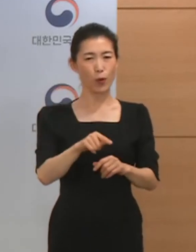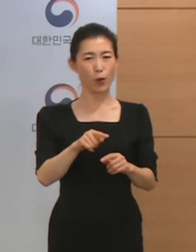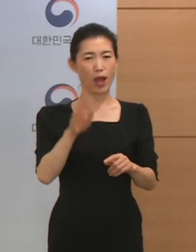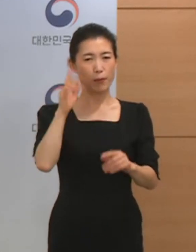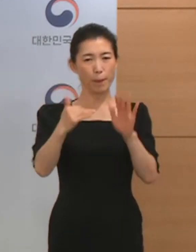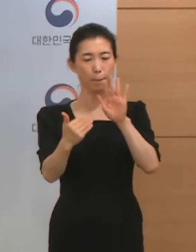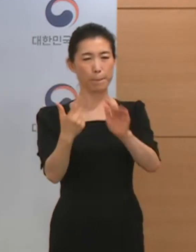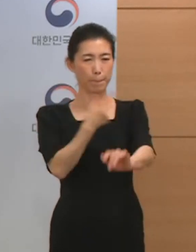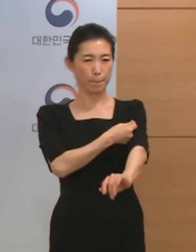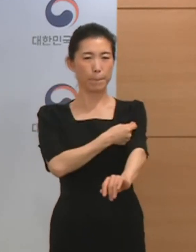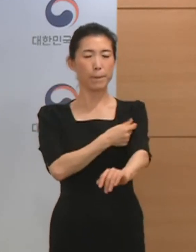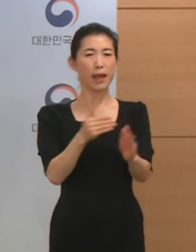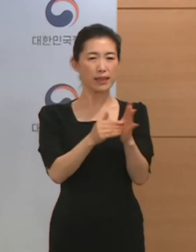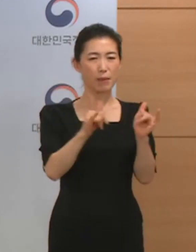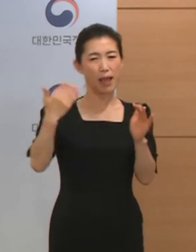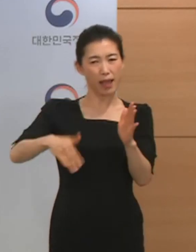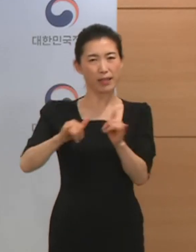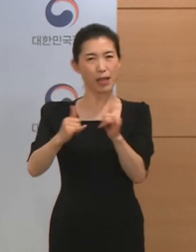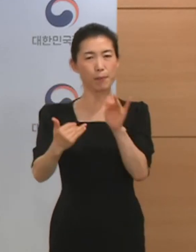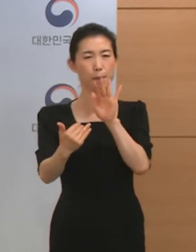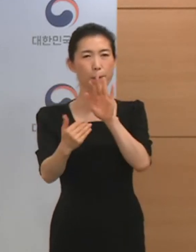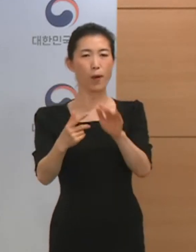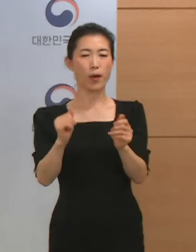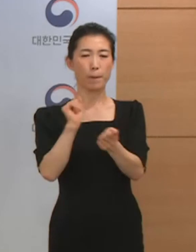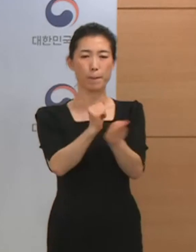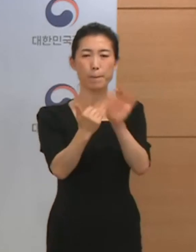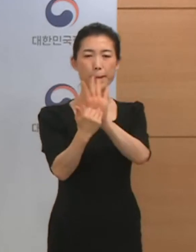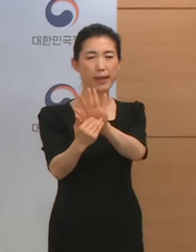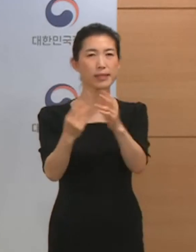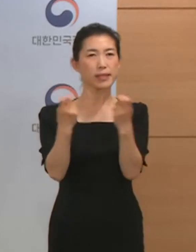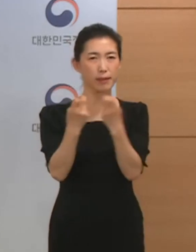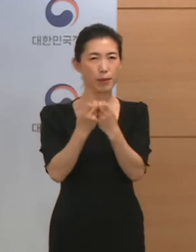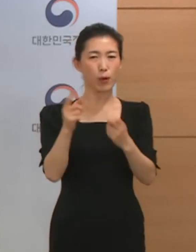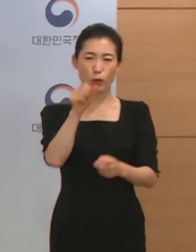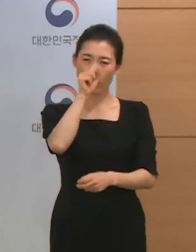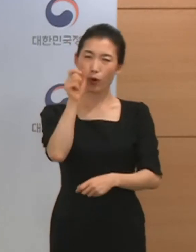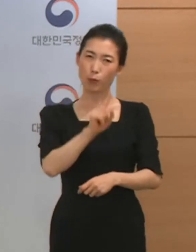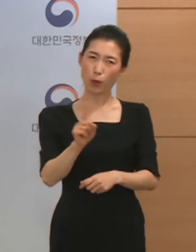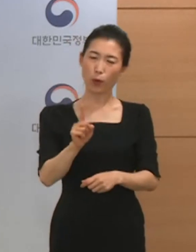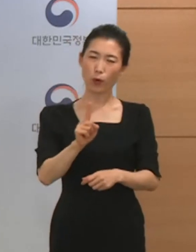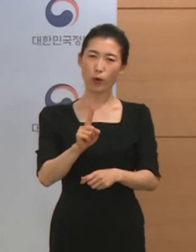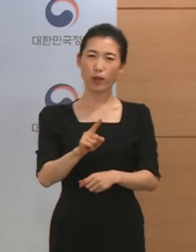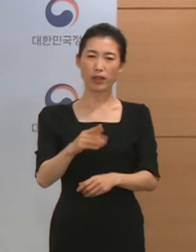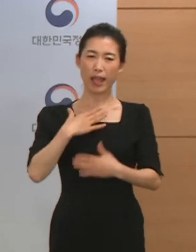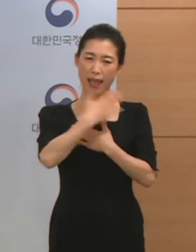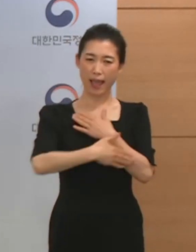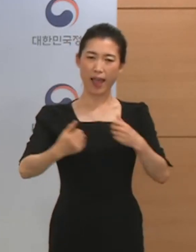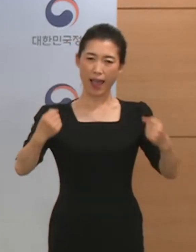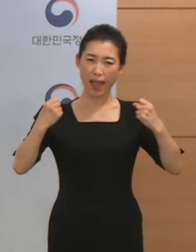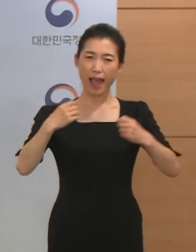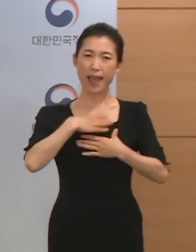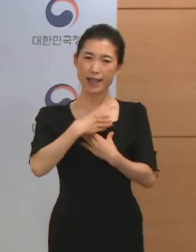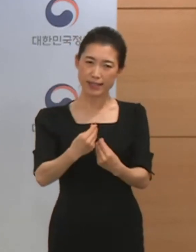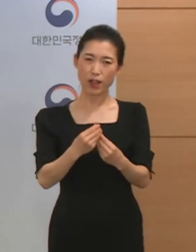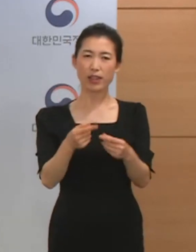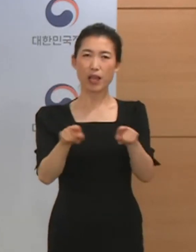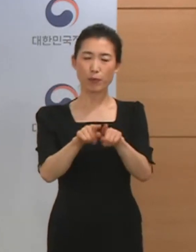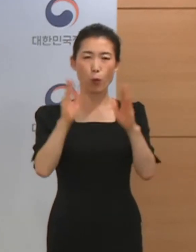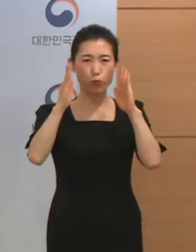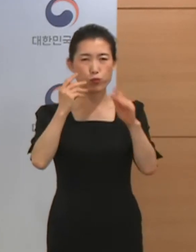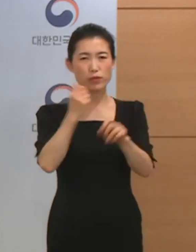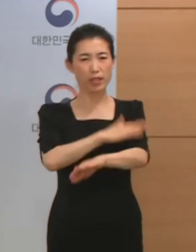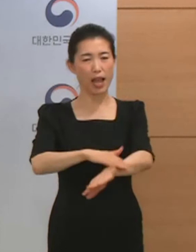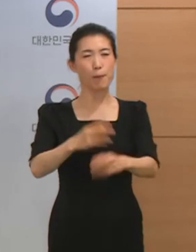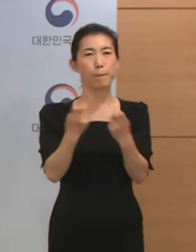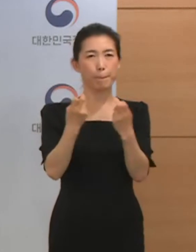효과들을 좀 확인하면서 어느 정도까지 전면적인 수업과 활동들을 보장할 것인지 심층적으로 분석할 것입니다.